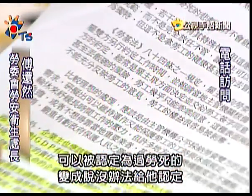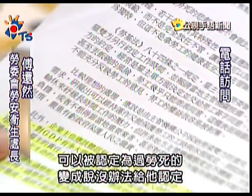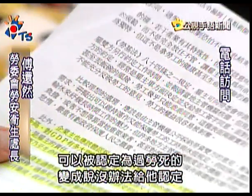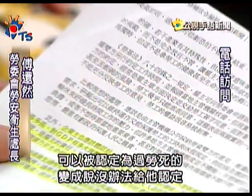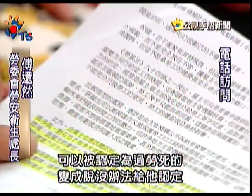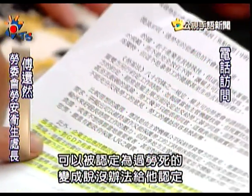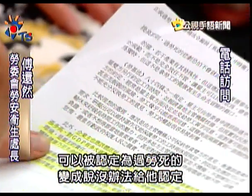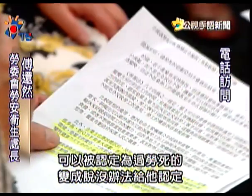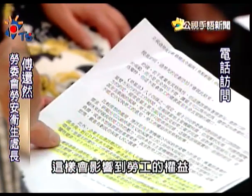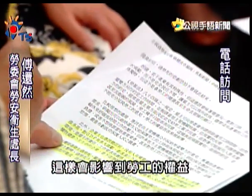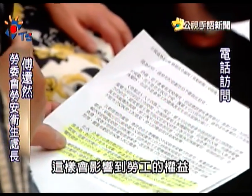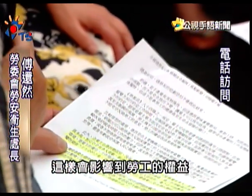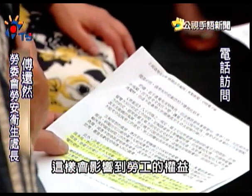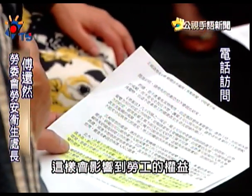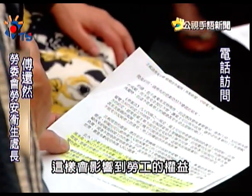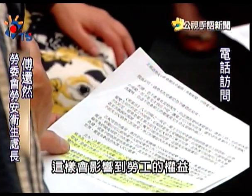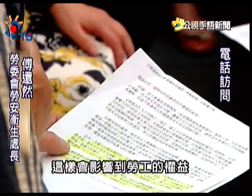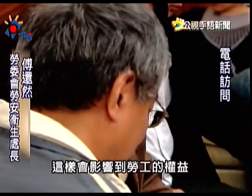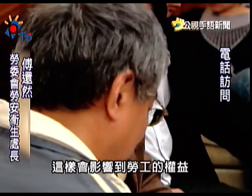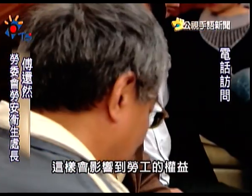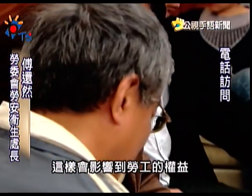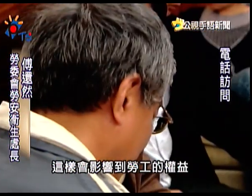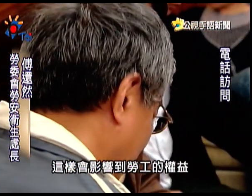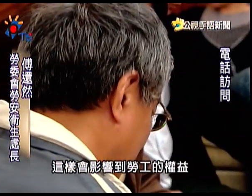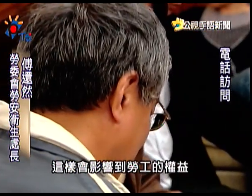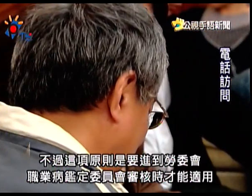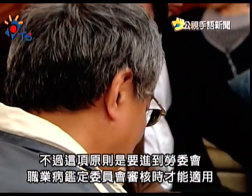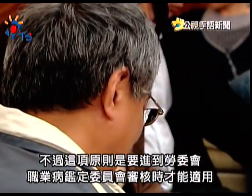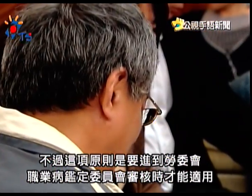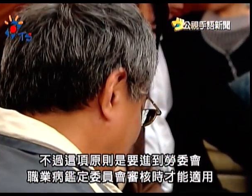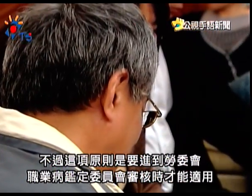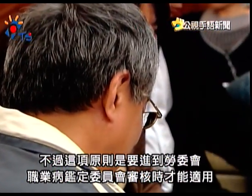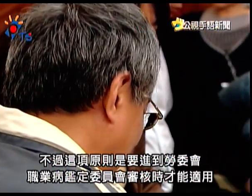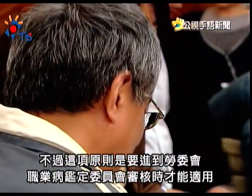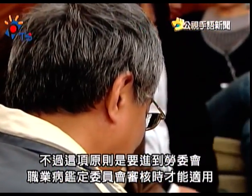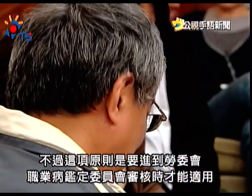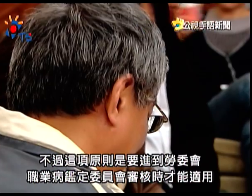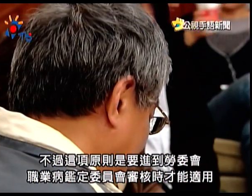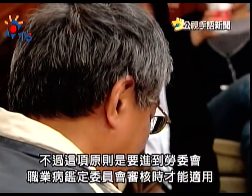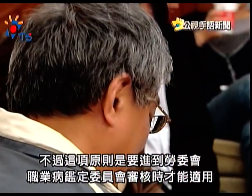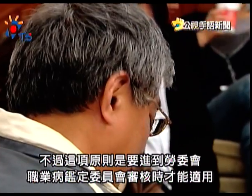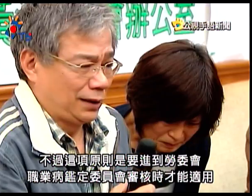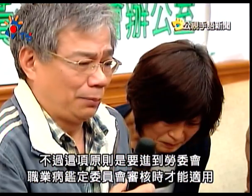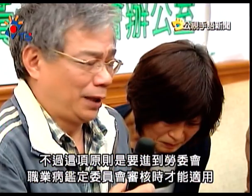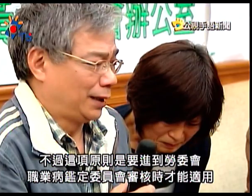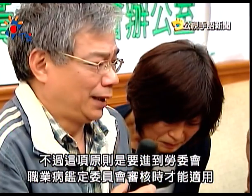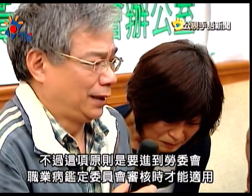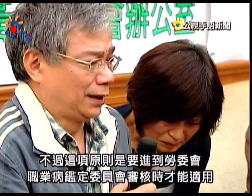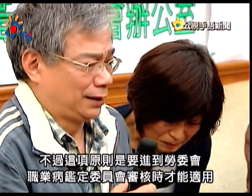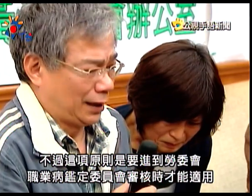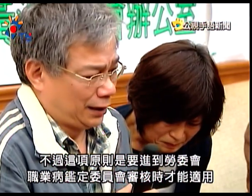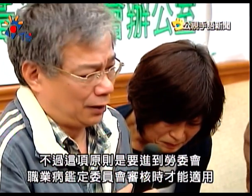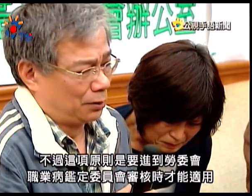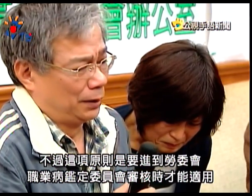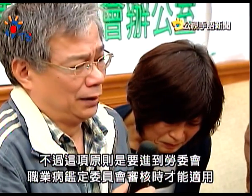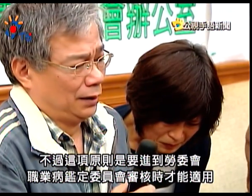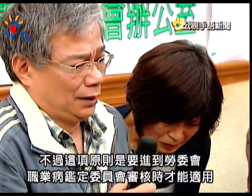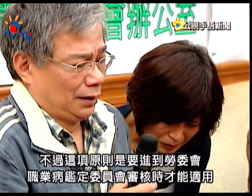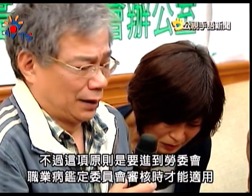定嘛，那将会影响到劳工的权益嘛。 不过这项原则是要进到劳委会职业病鉴定委员会审核时才能适